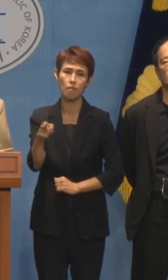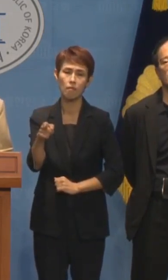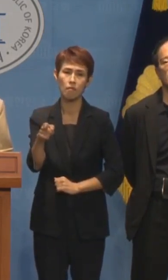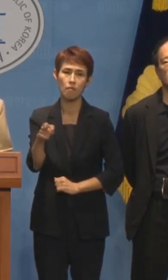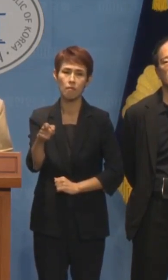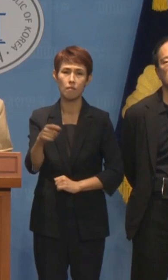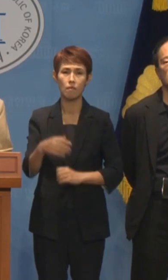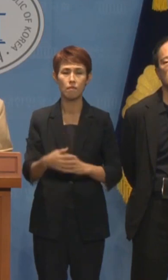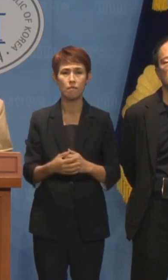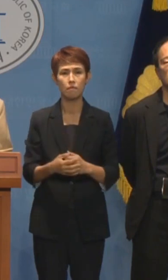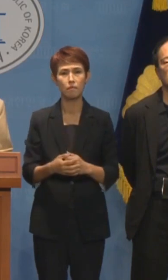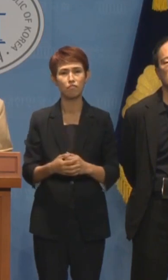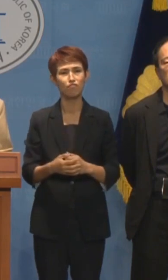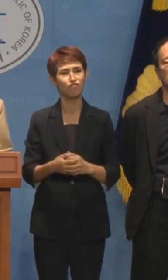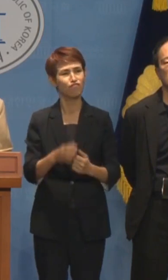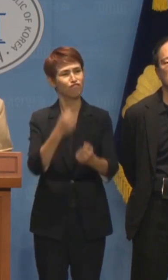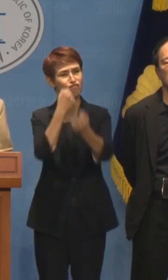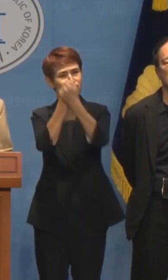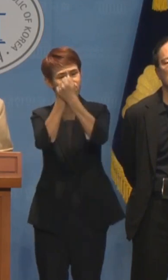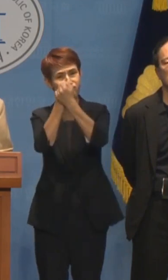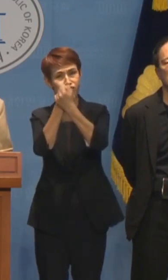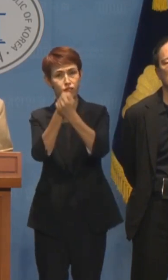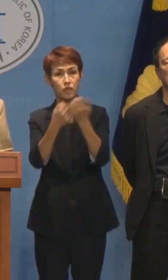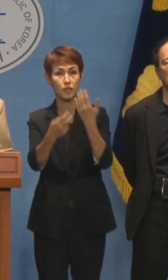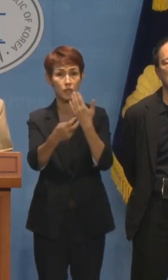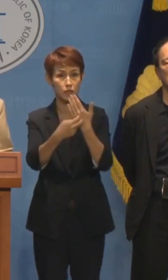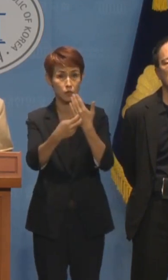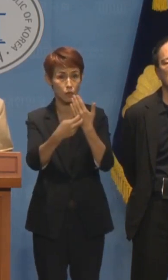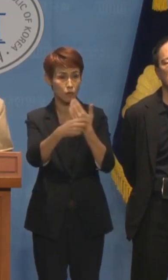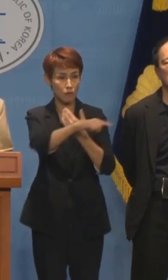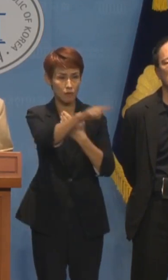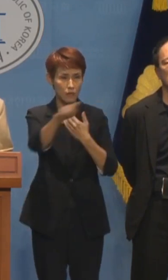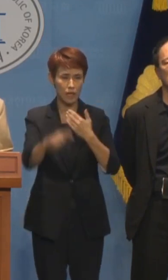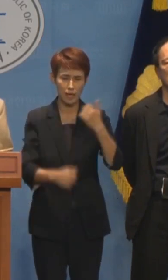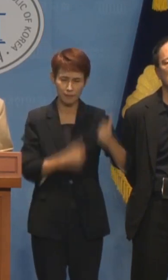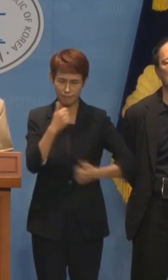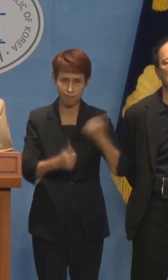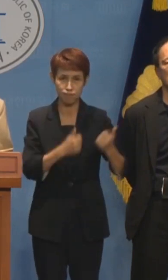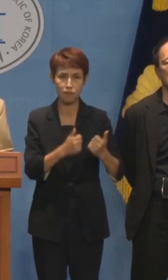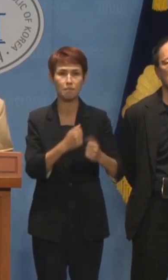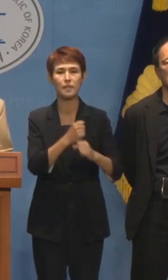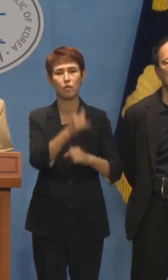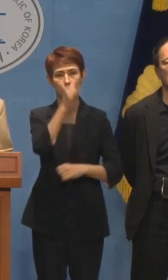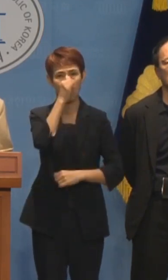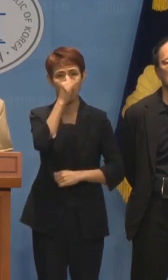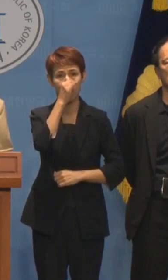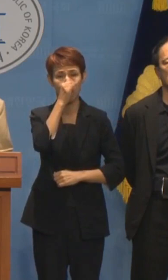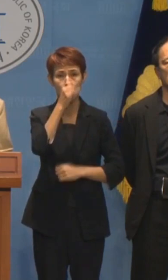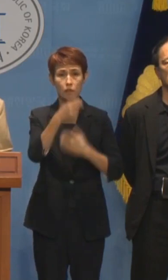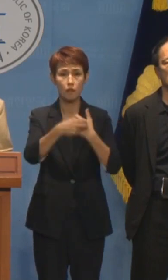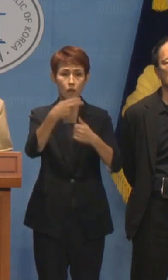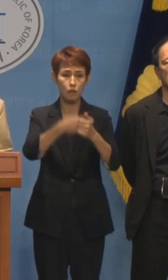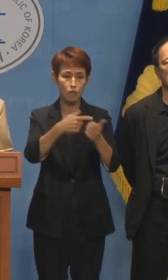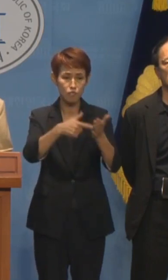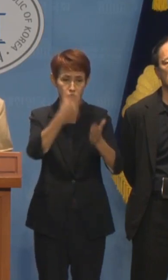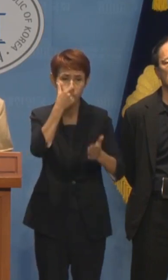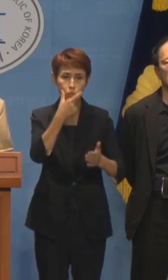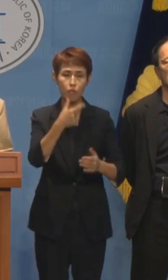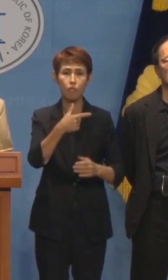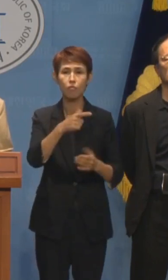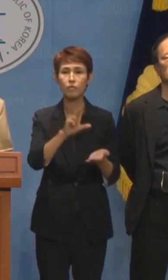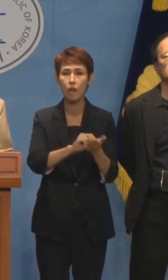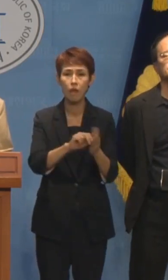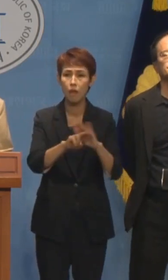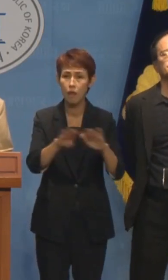폭력적인 태도로 의료 현장에 반발을 키우고 의료 공백을 매을 마땅한 대책도 내놓지 못한 채